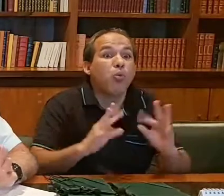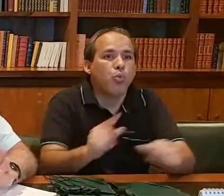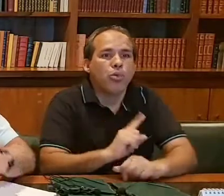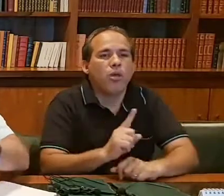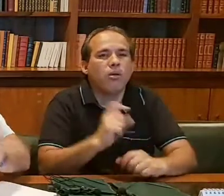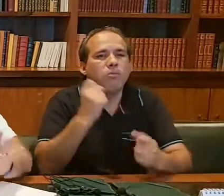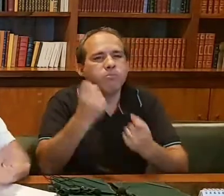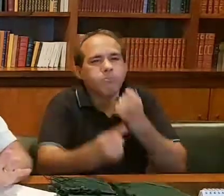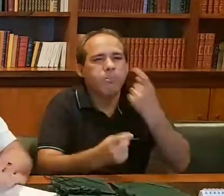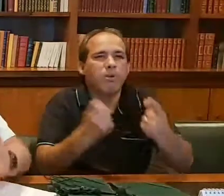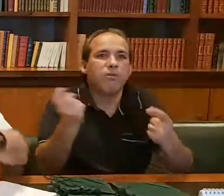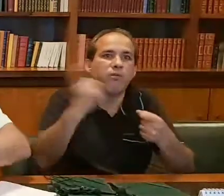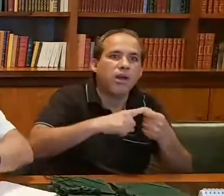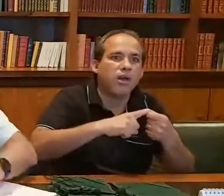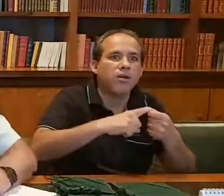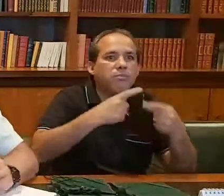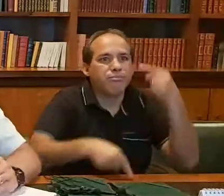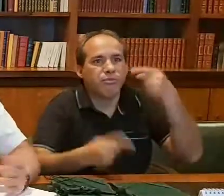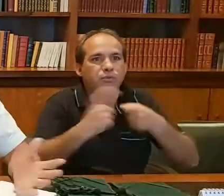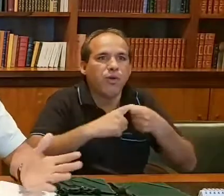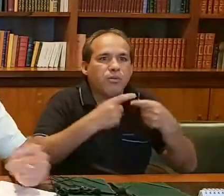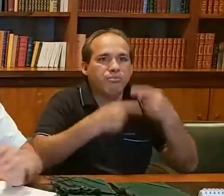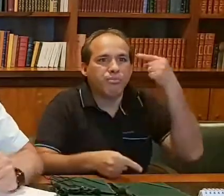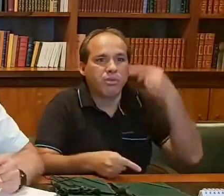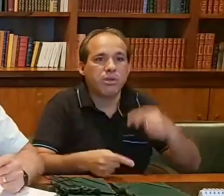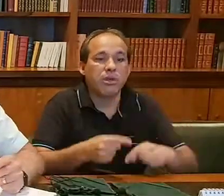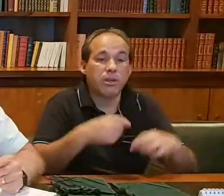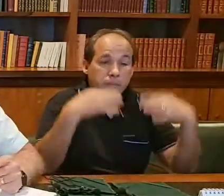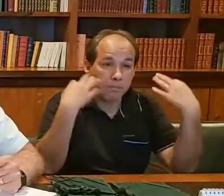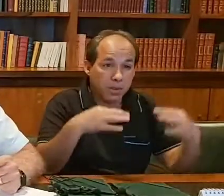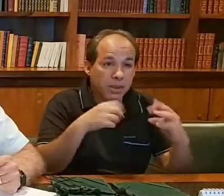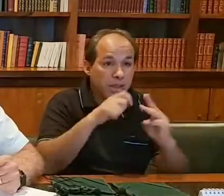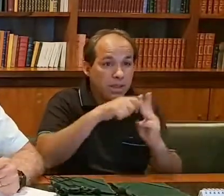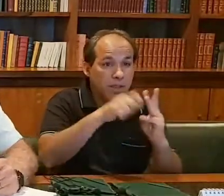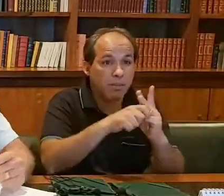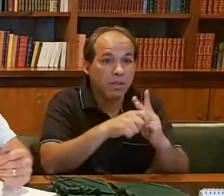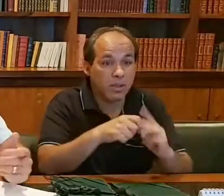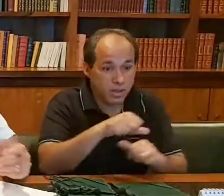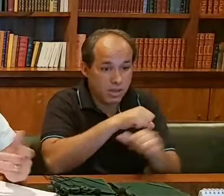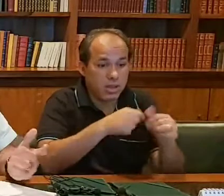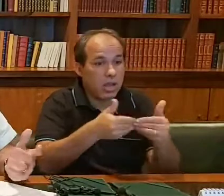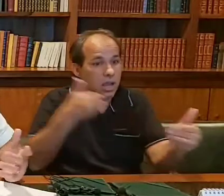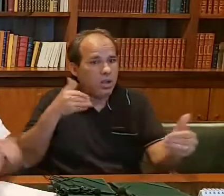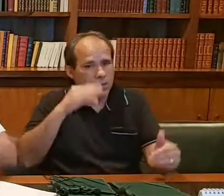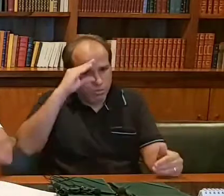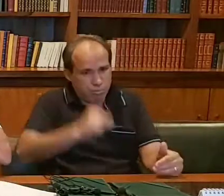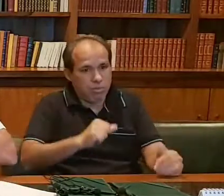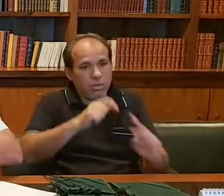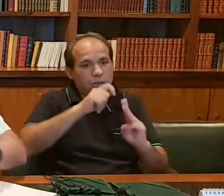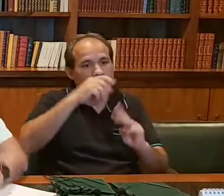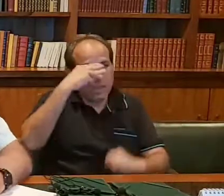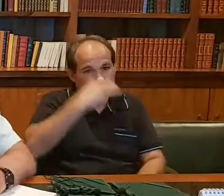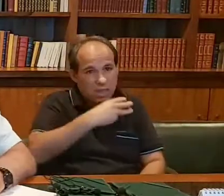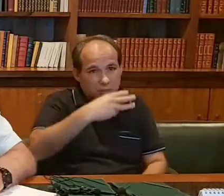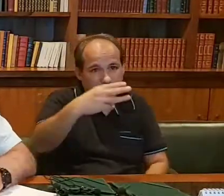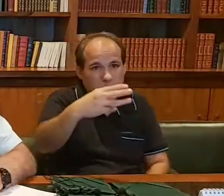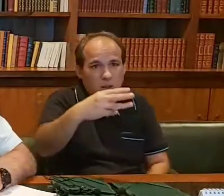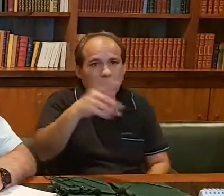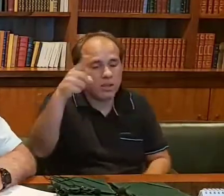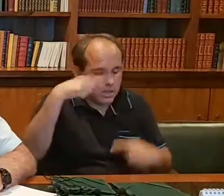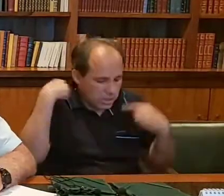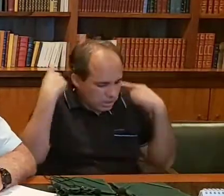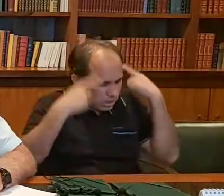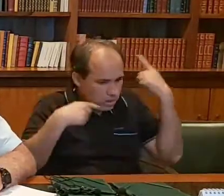A previsão é ficar 2 meses. Ficaram 3 semanas. Ele ficou maluco, pô. Quando você não consegue. Eu vi um tempo atrás aqui, acho que